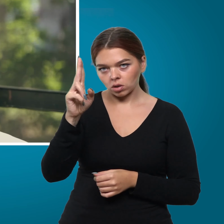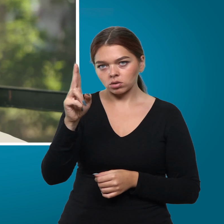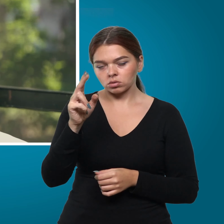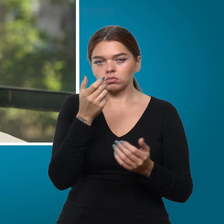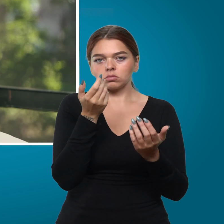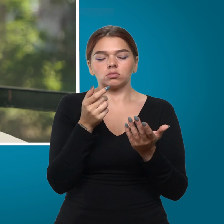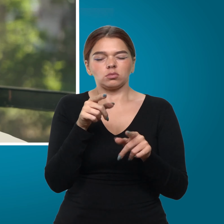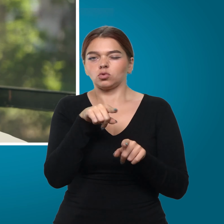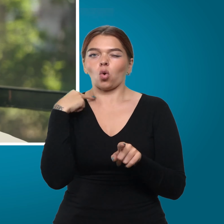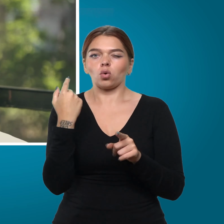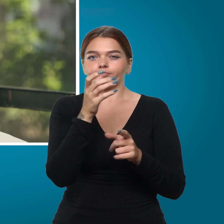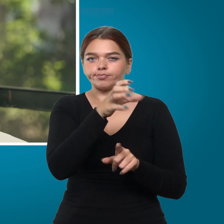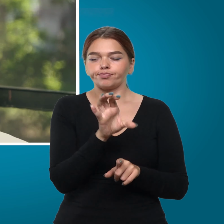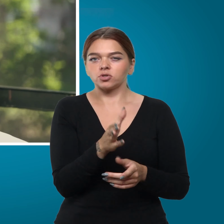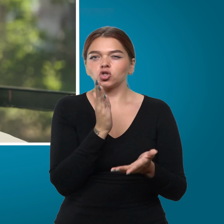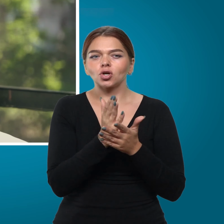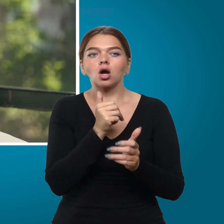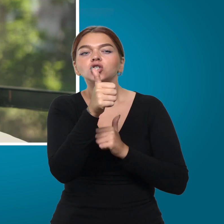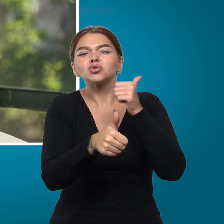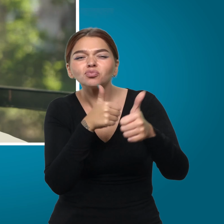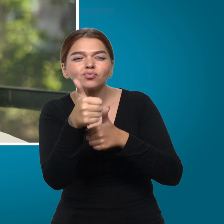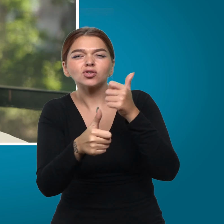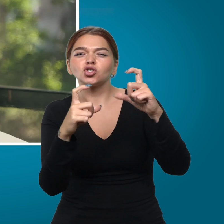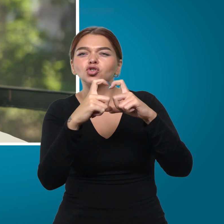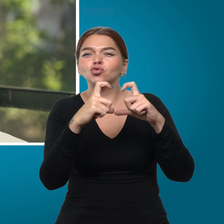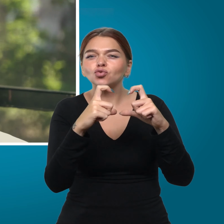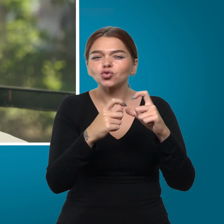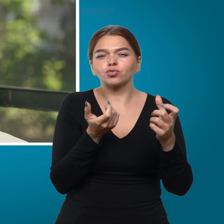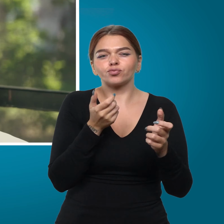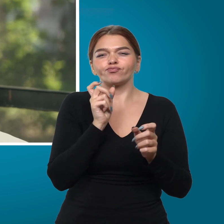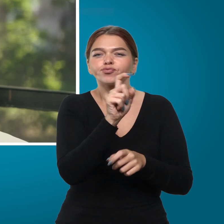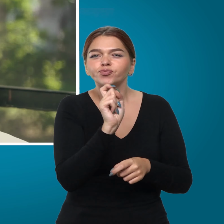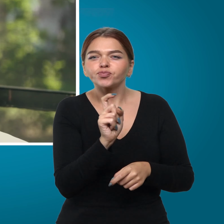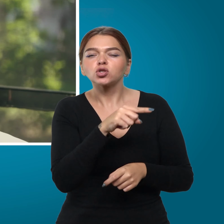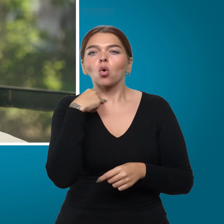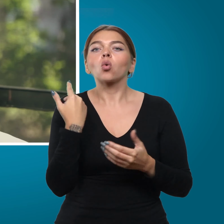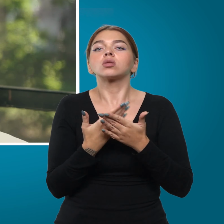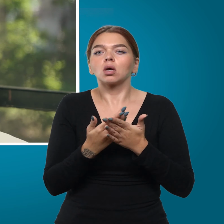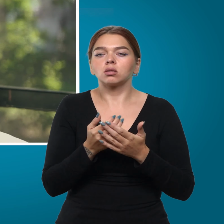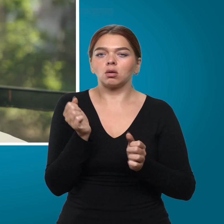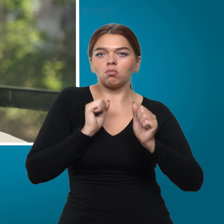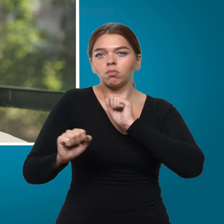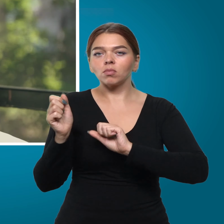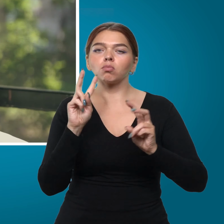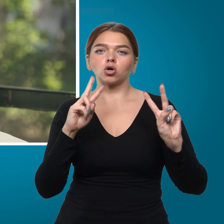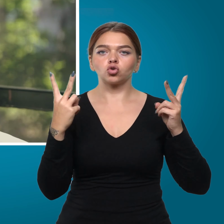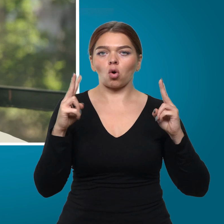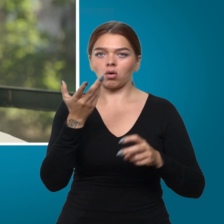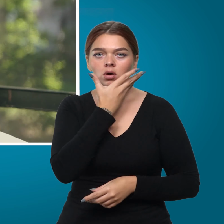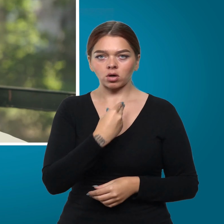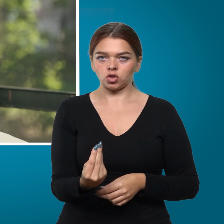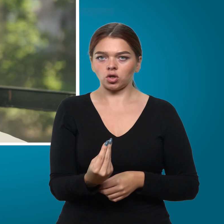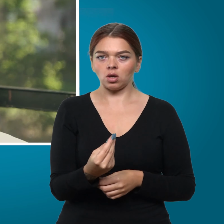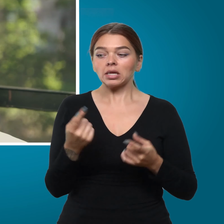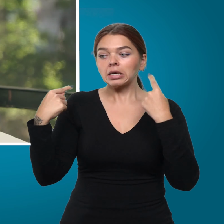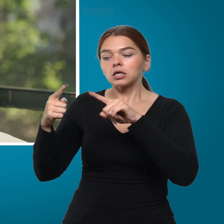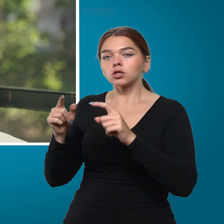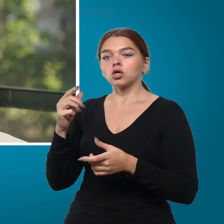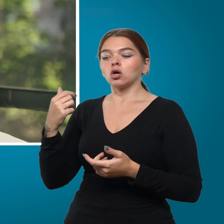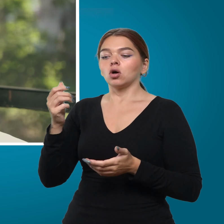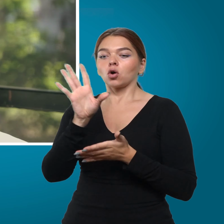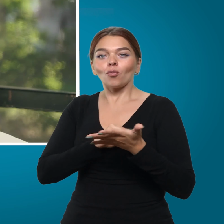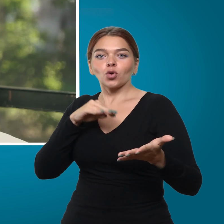paprasti žmonės. Bet paauglystėje tai tu vis ieškai, į ką lygiuotis, ko sekt, kas gali būti tavo role model vadinamas. Ir mes dabar turim daugybę